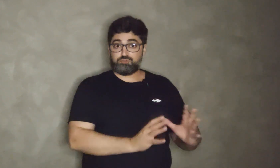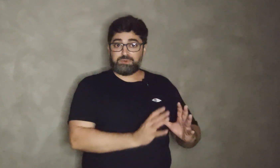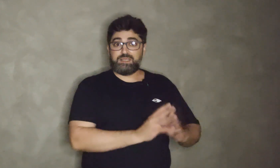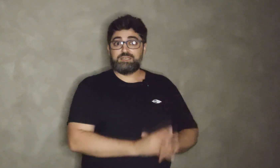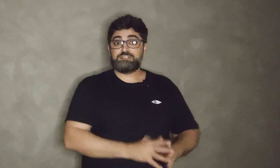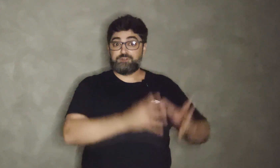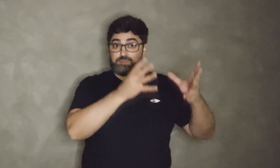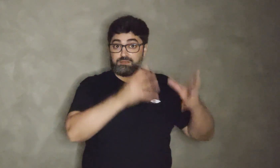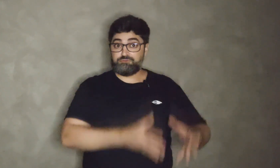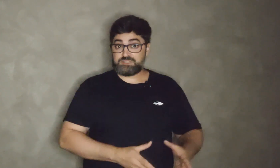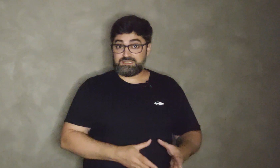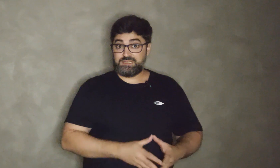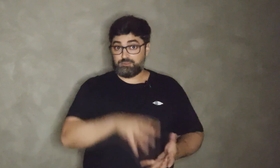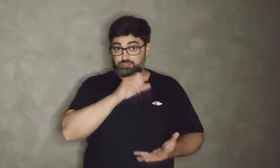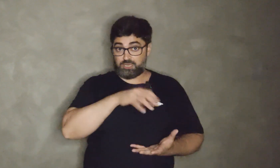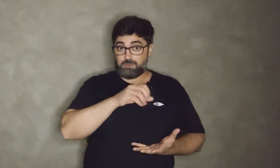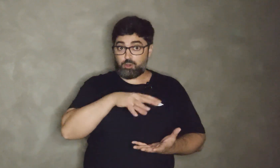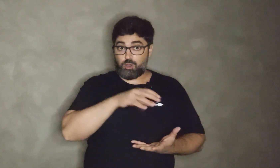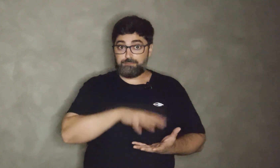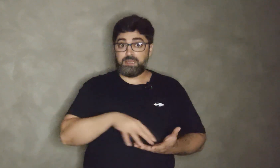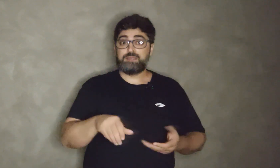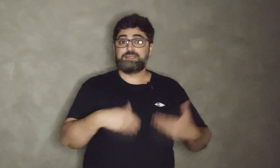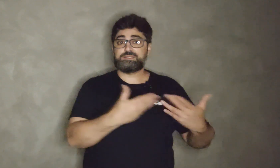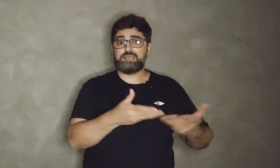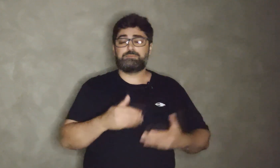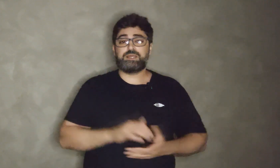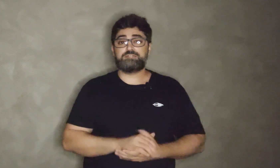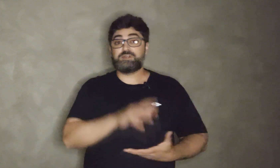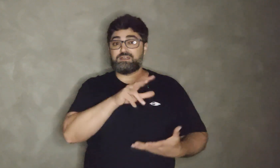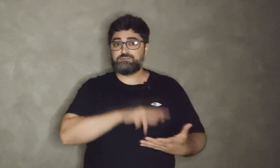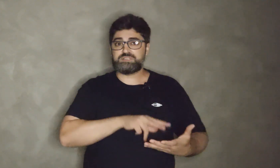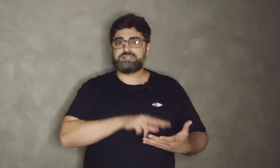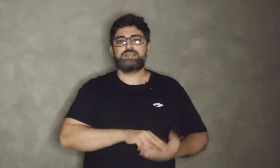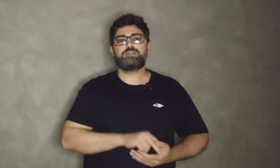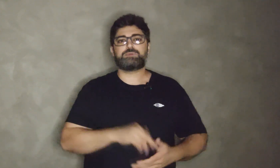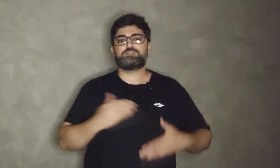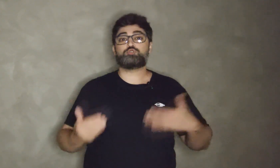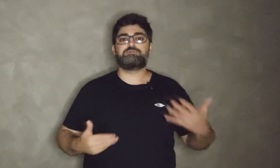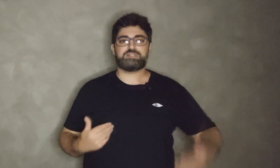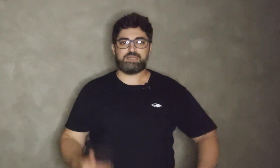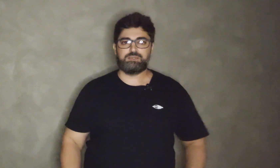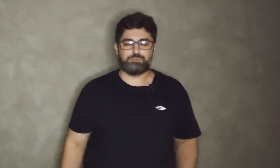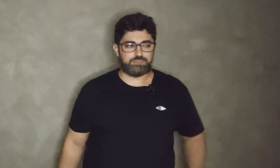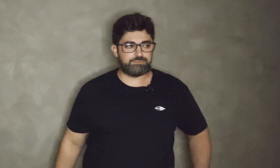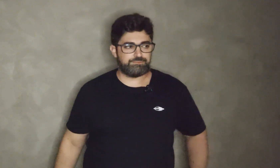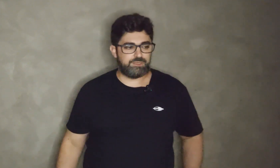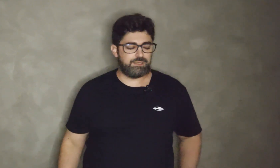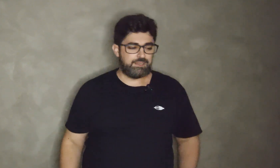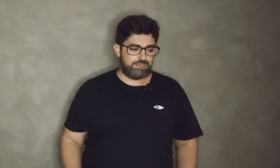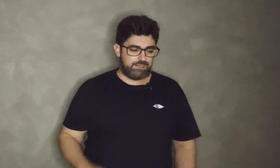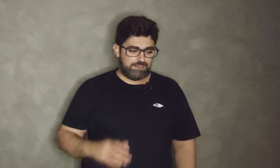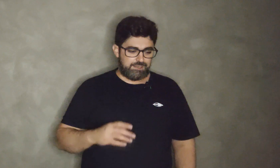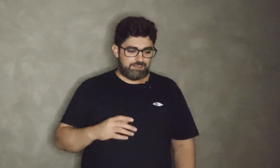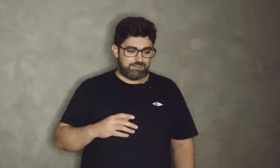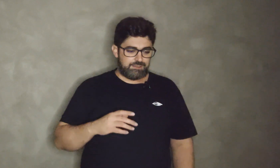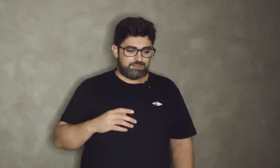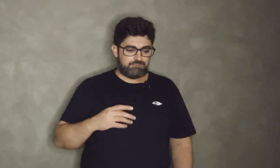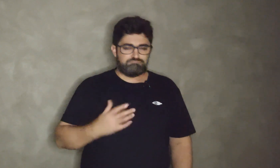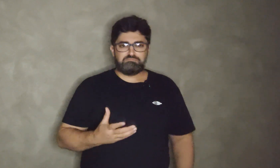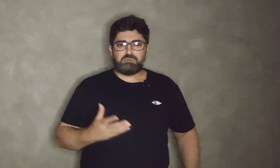para eles e falei, eu quero que vocês leiam. Tirei uma cópia, entreguei para eles, falei, quero que vocês leiam para a gente conversar depois, né? A